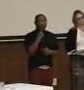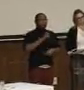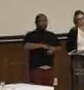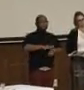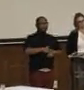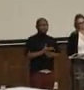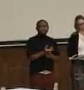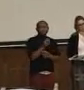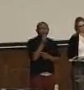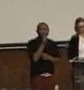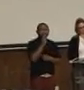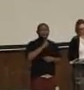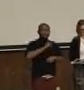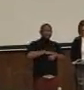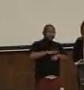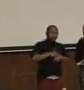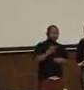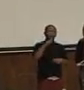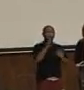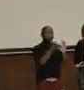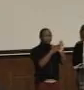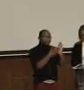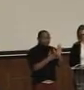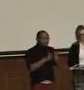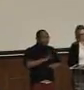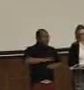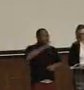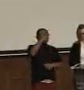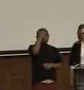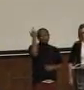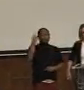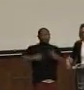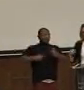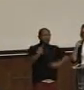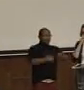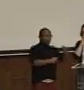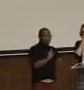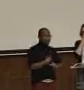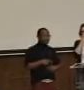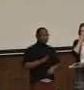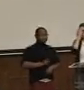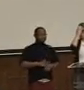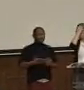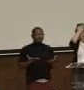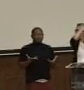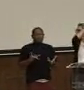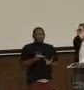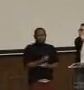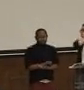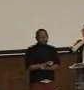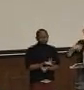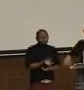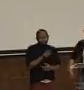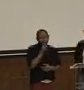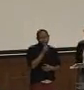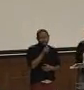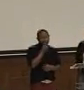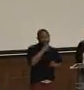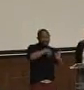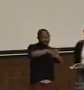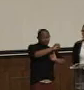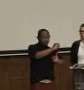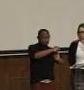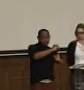ter muito mais propostas aqui, muito mais gente debatendo aqui, seria muito enriquecedor. O Instituto Federal